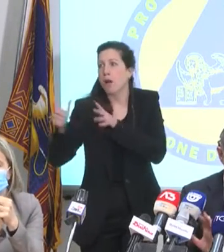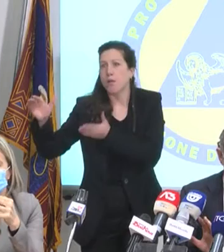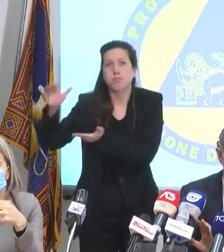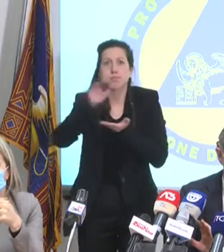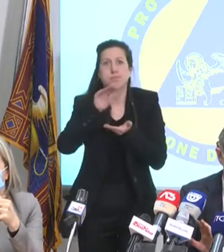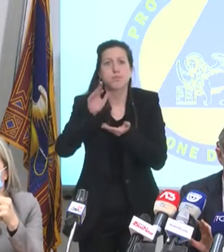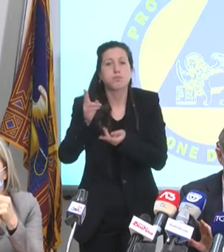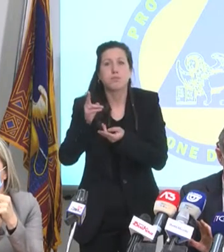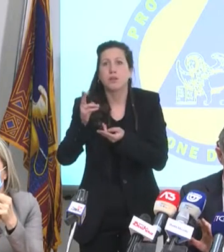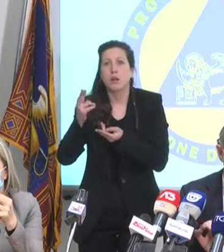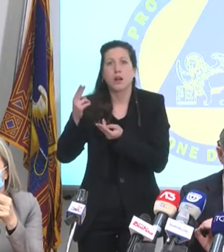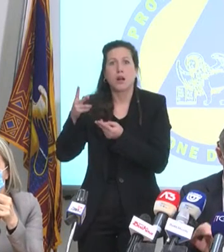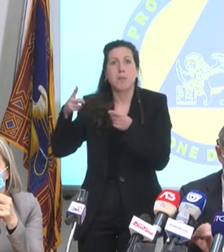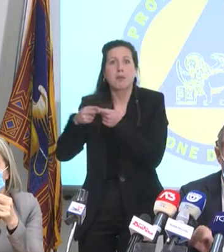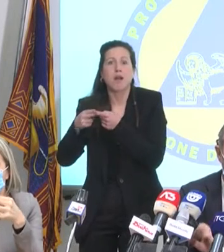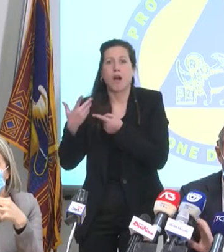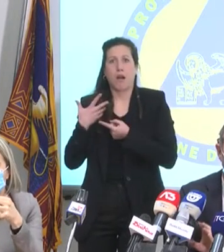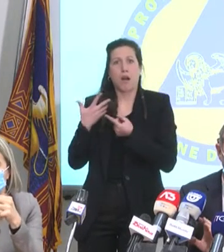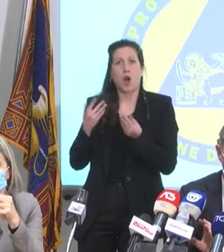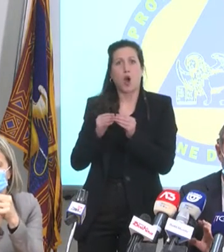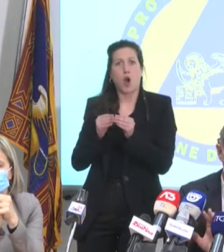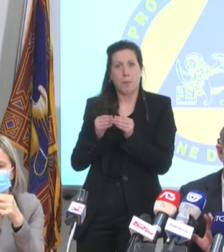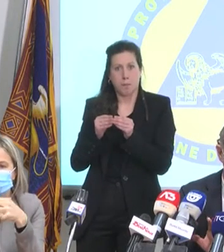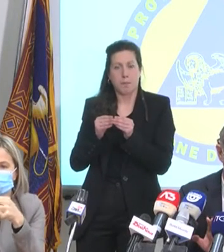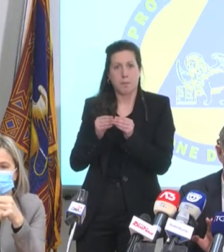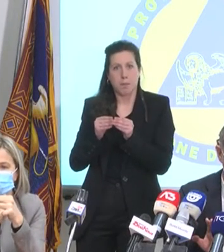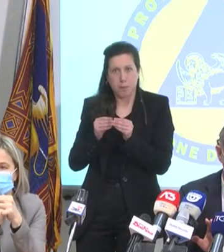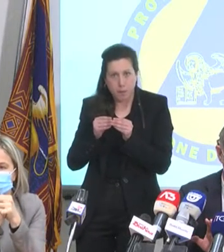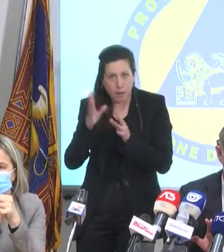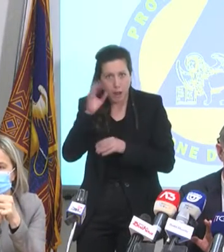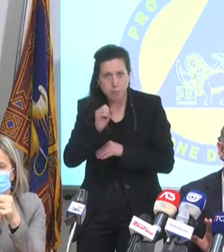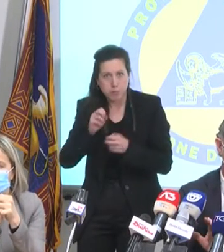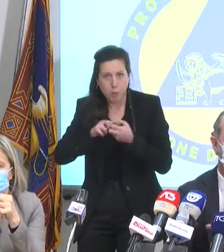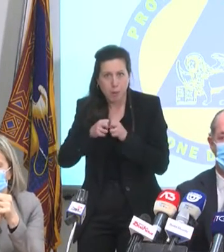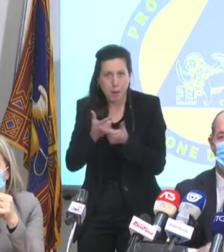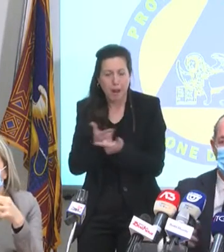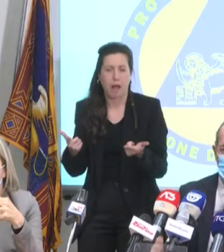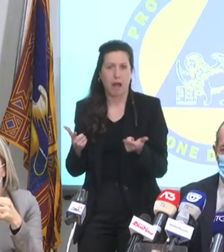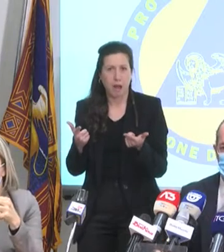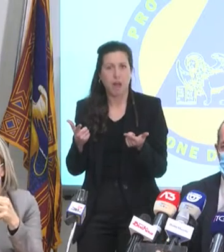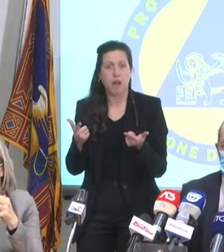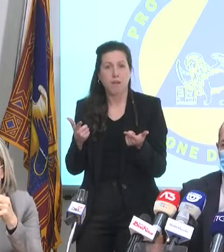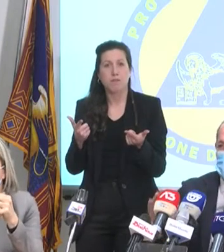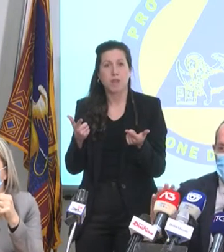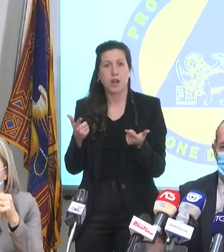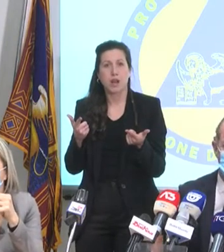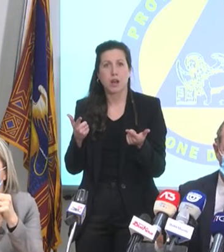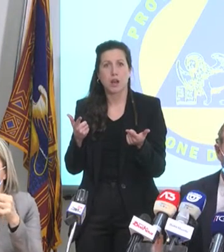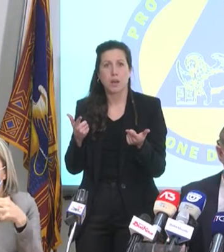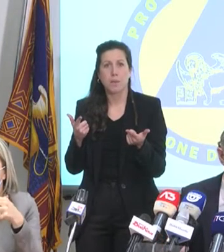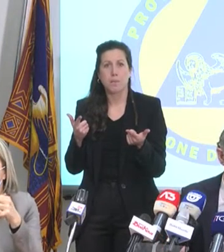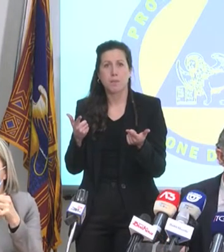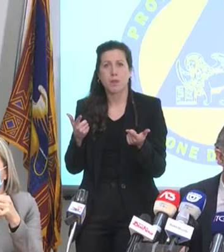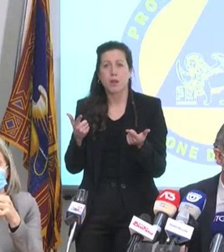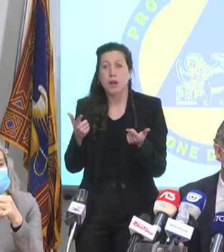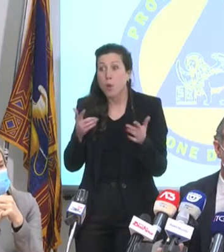ci rendiamo conto che noi faremo solo la seconda dose chiesa avuto vaccino cioè creiamo un buco quanto meno di